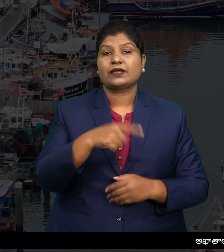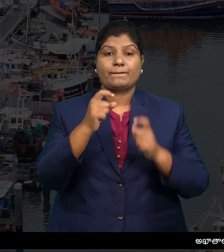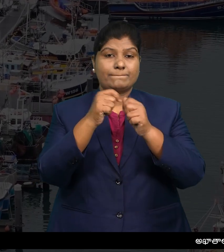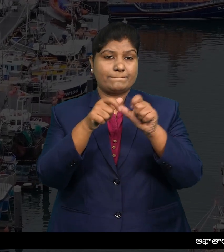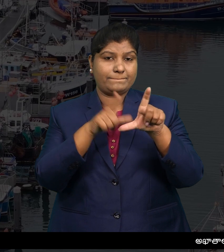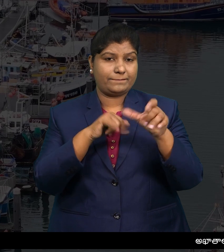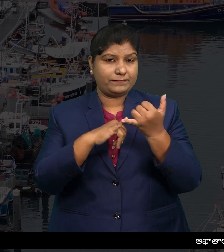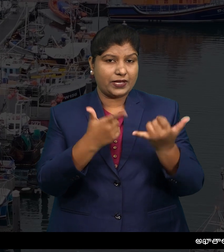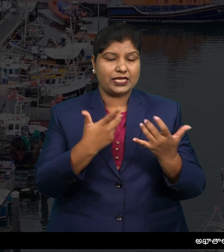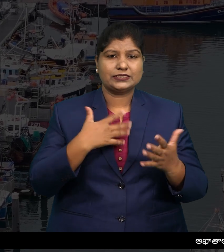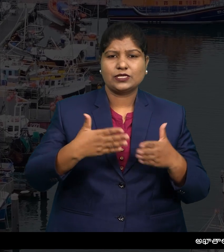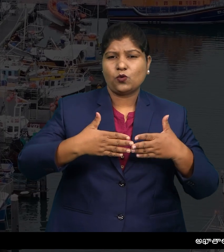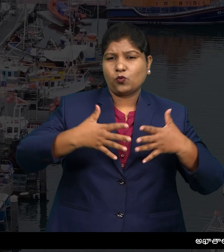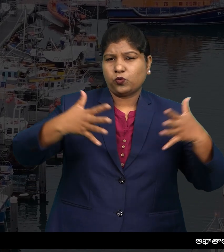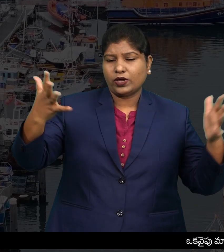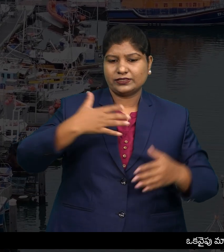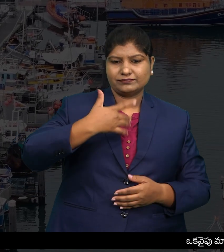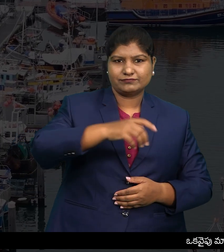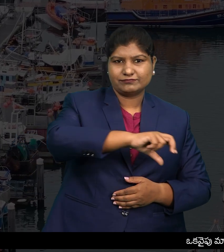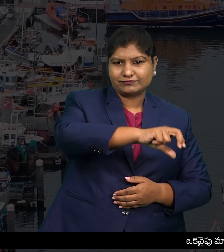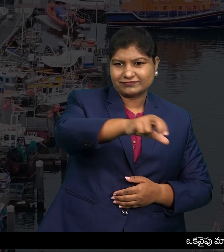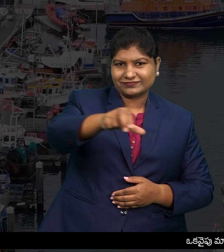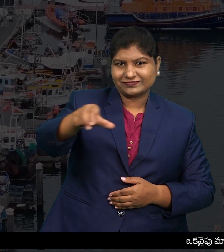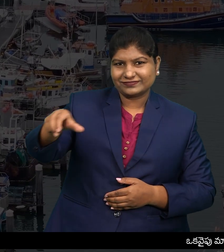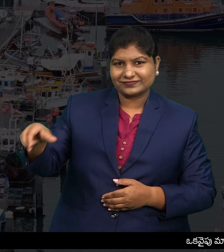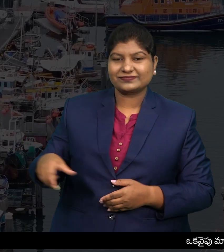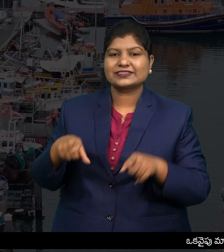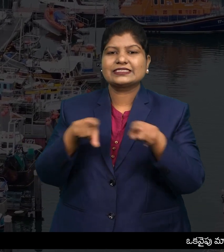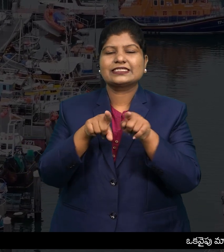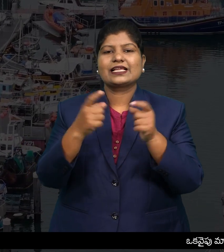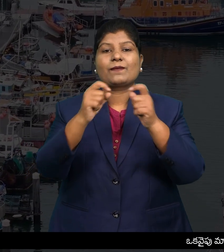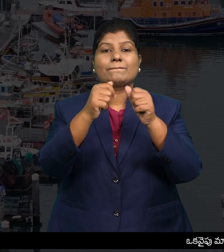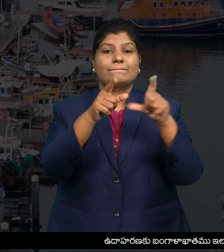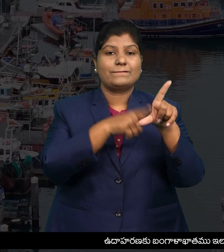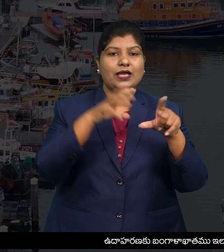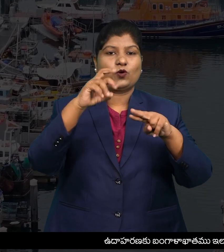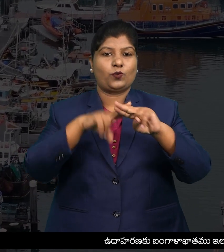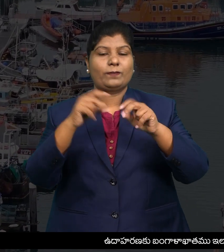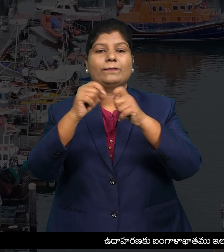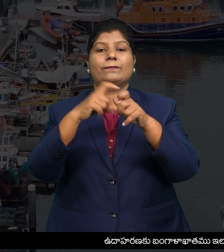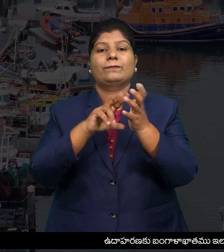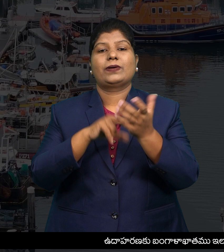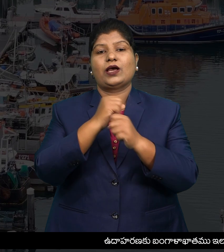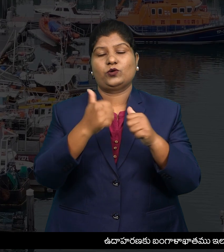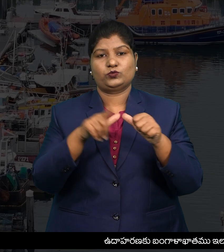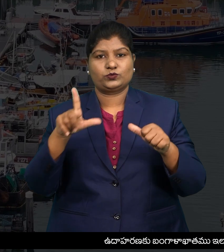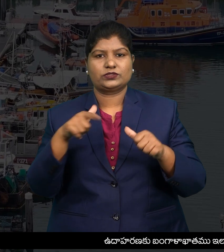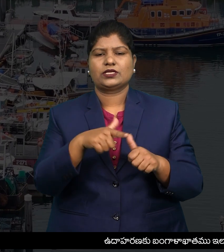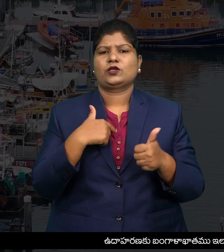అఖాతాలు వెడల్పైన వంపు కలిగి ఒకవైపు మాత్రమే తెరవబడి ఉంటాయి. ఉదాహరణకు బంగాళాఖాతం.